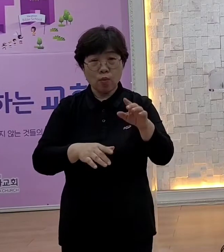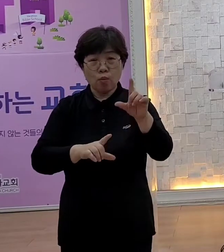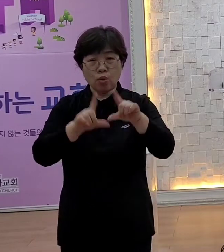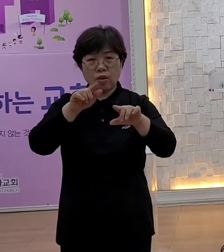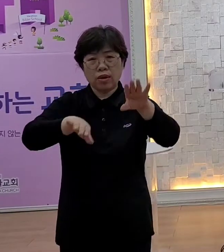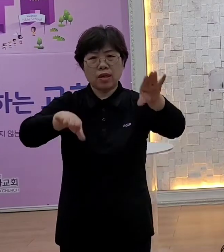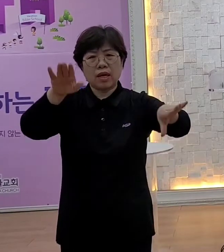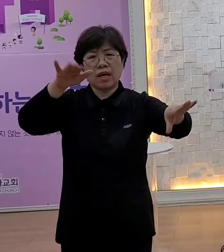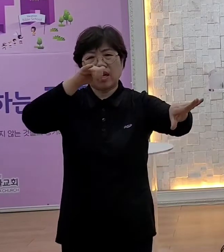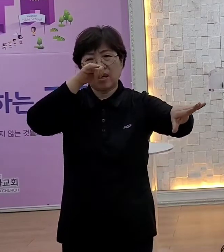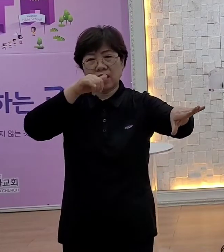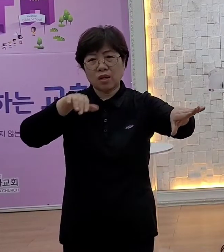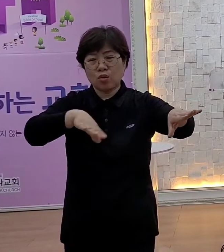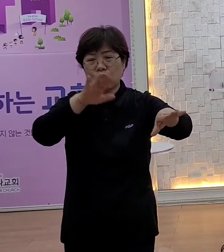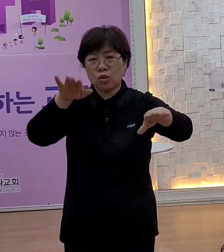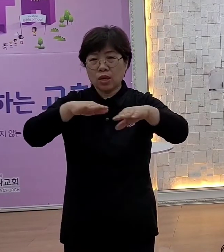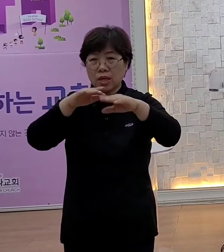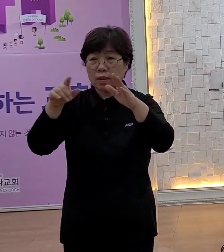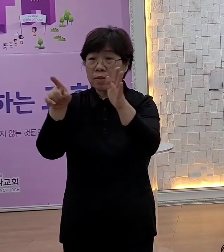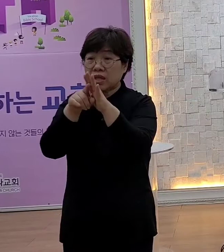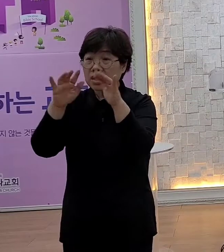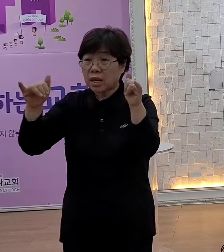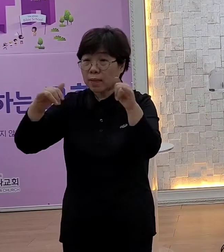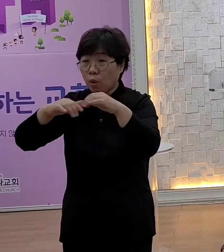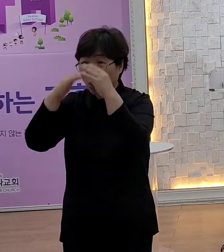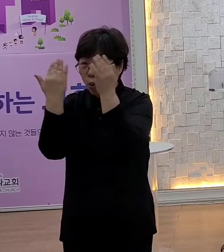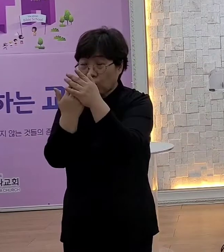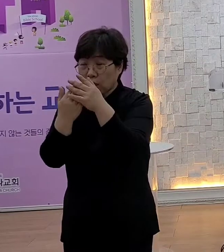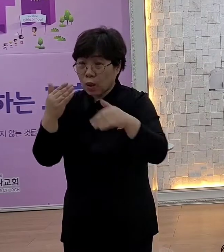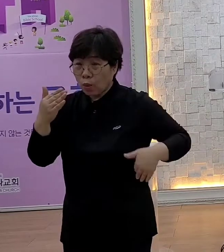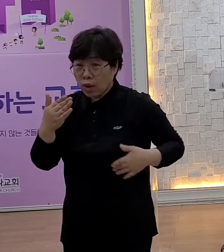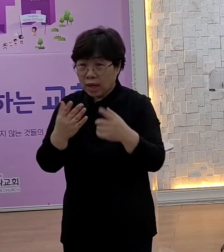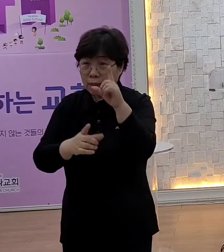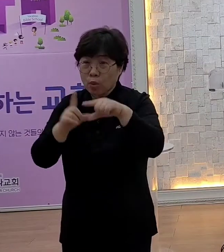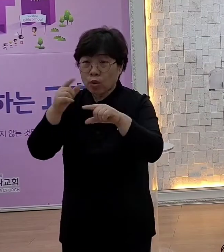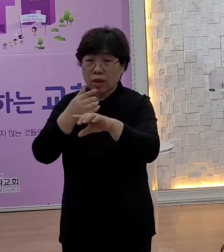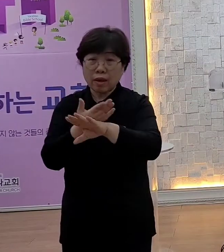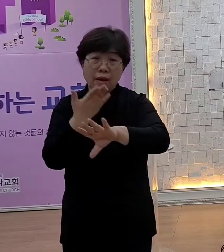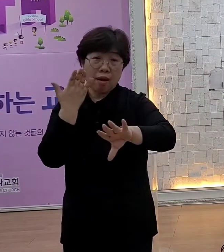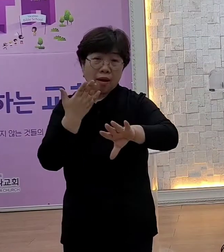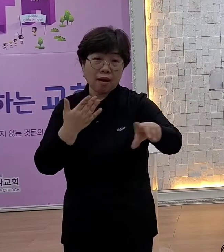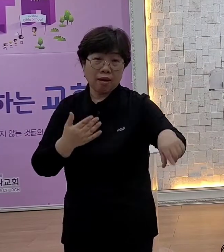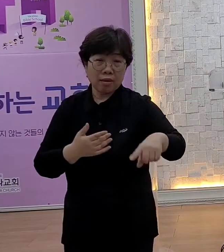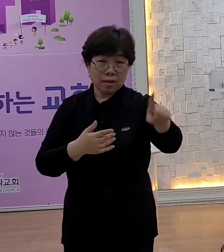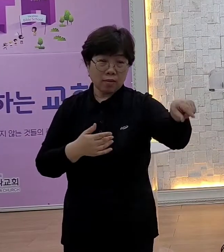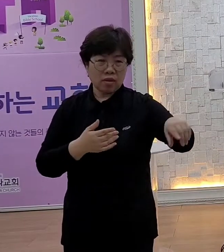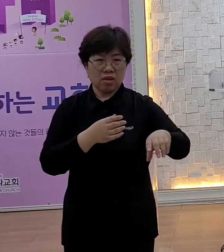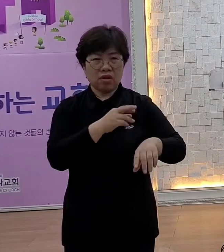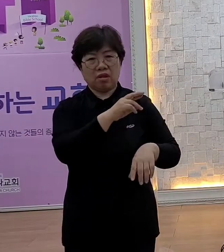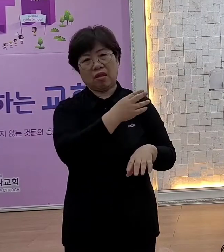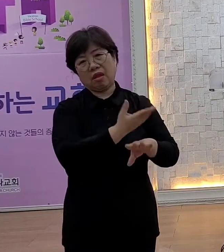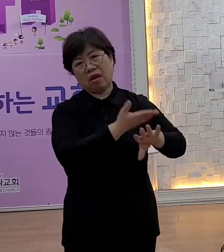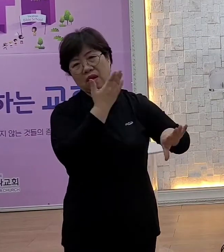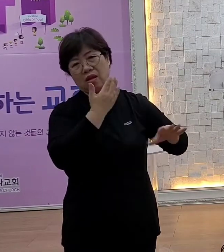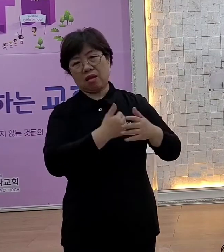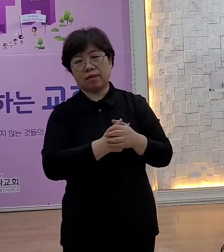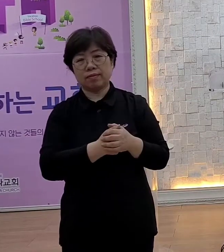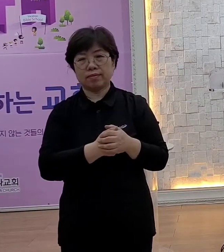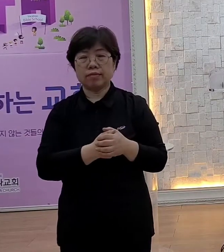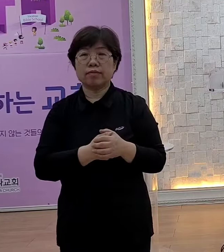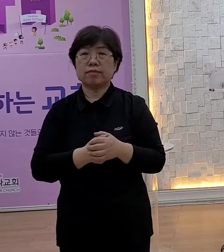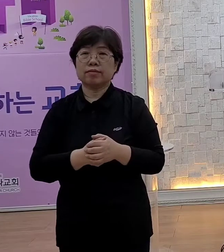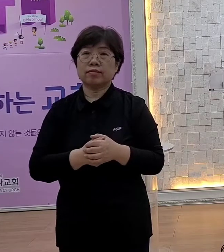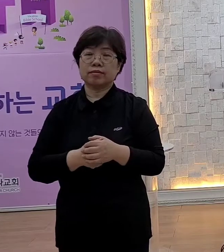사실. 그래서 여러분 이게 저도 동의하지만 저뿐만 아니라 대부분의